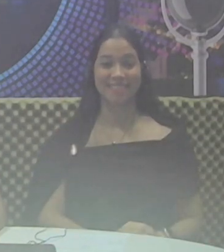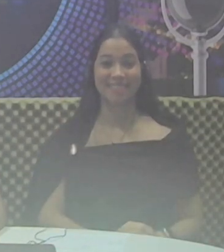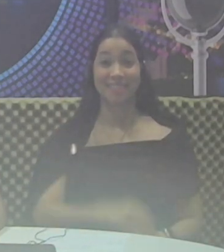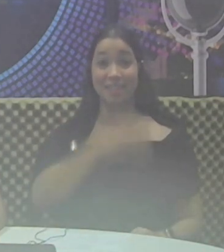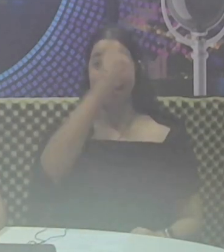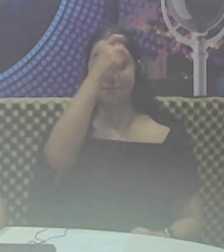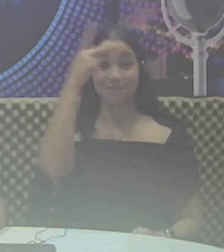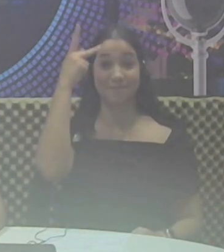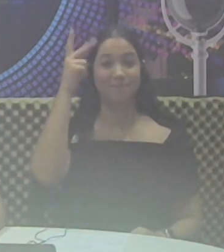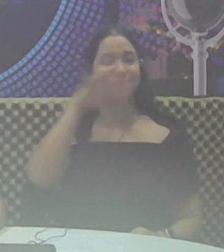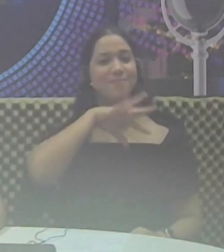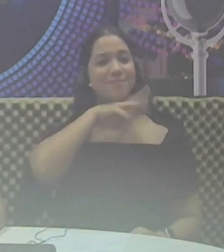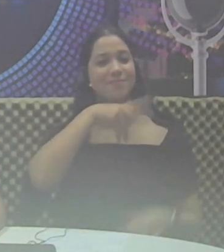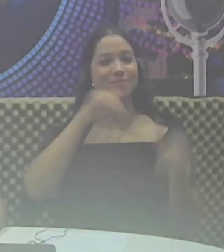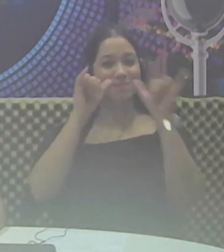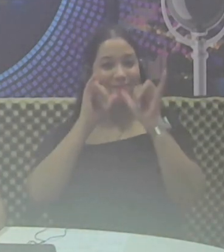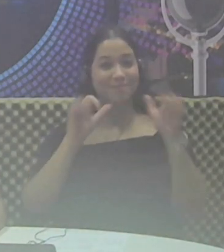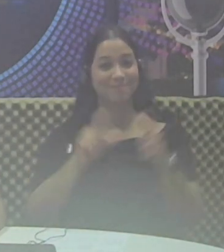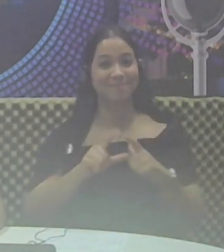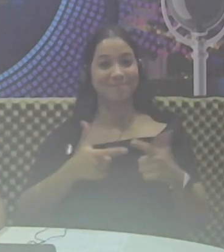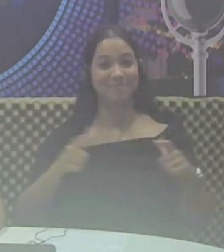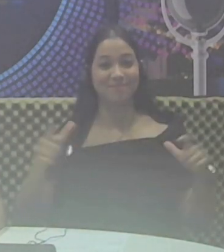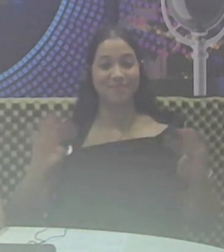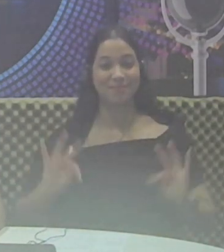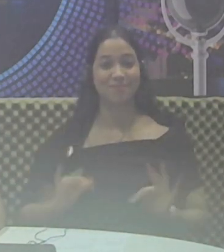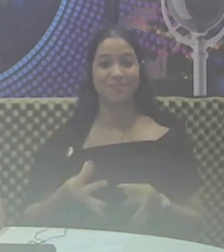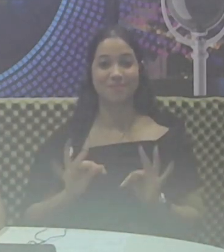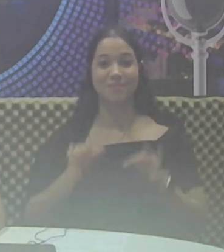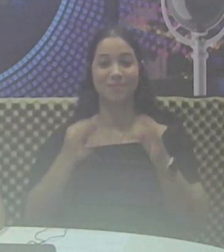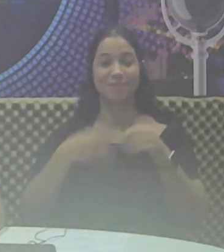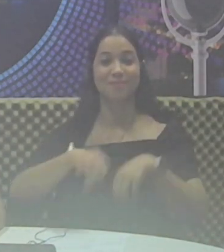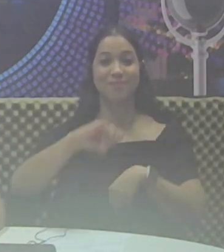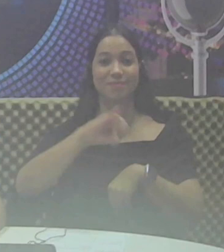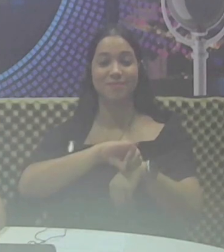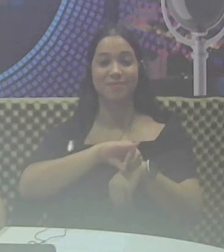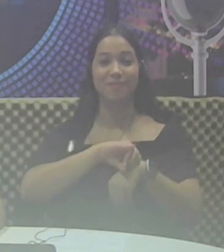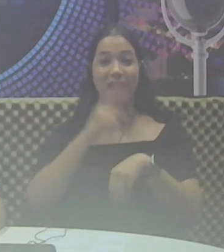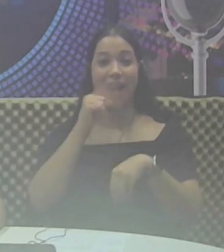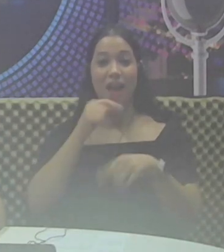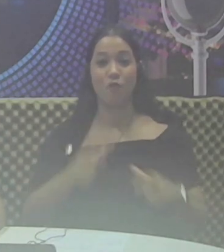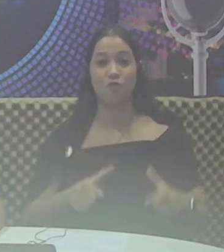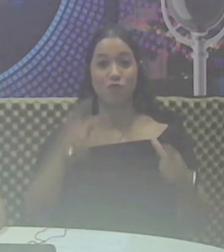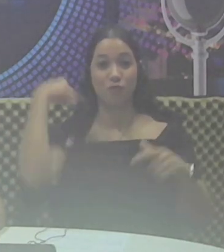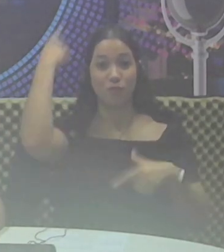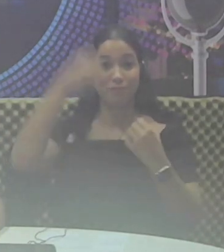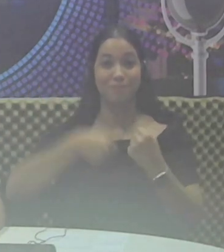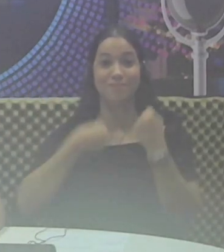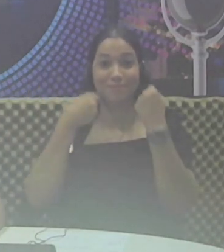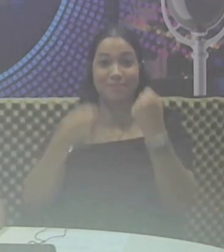Prefeito Odelmo Leão anuncia ampliação e modernização do Centro de Reservação São Jorge.